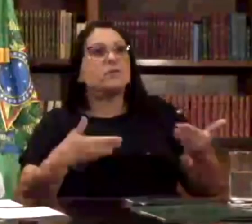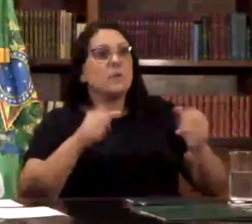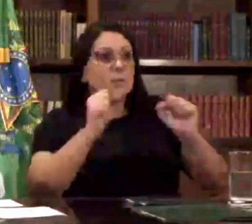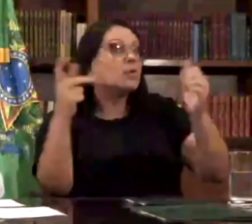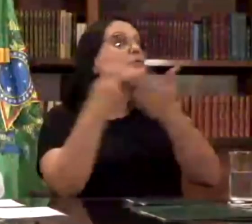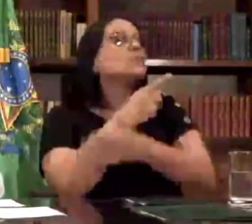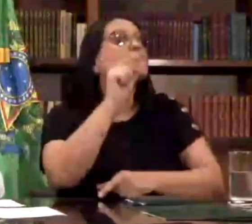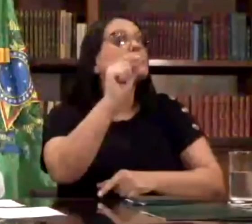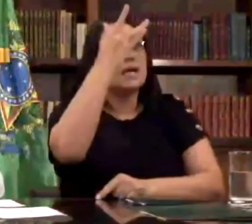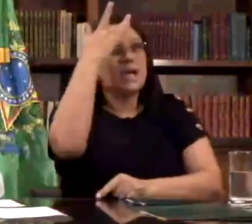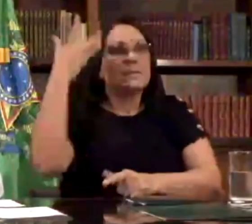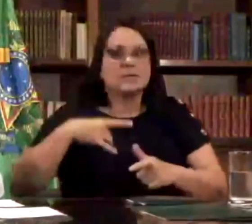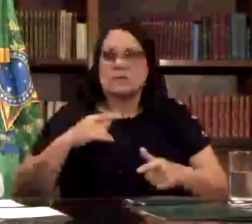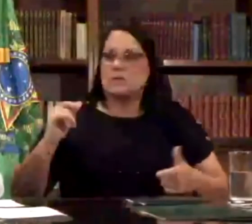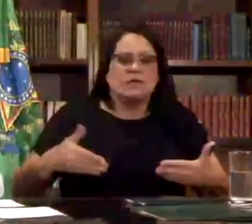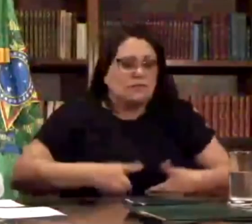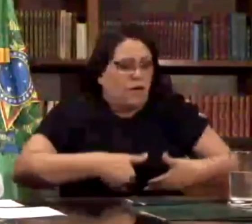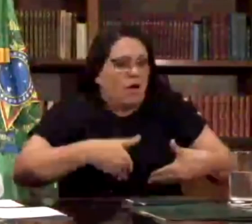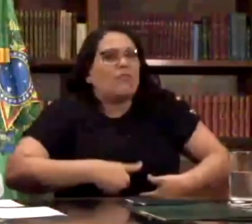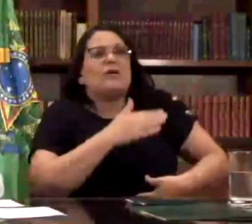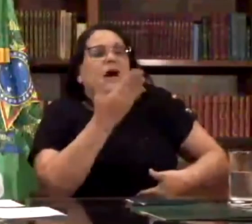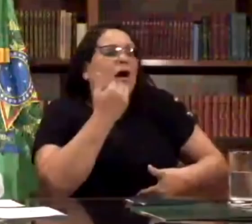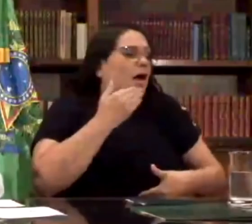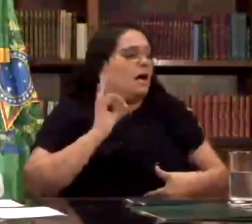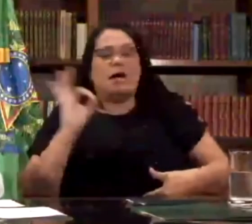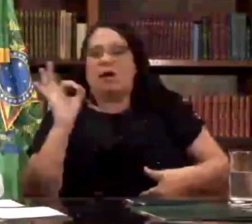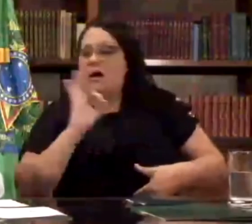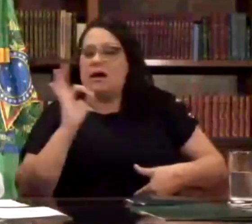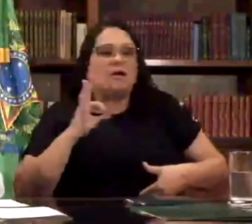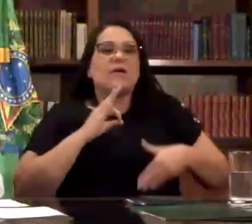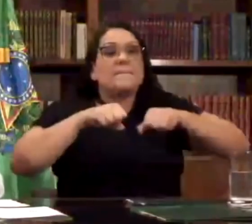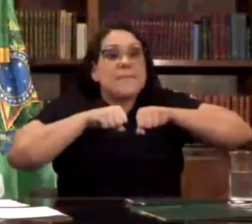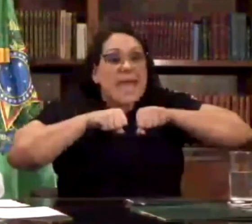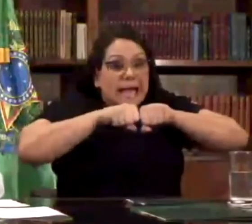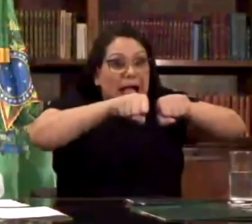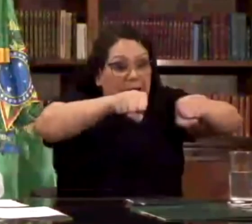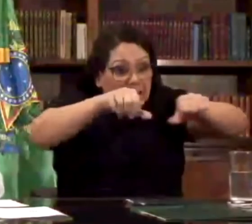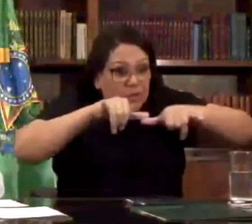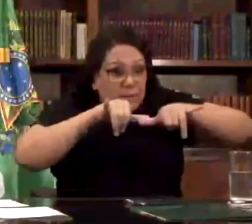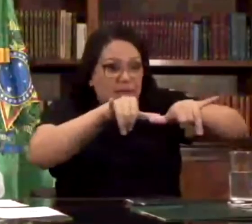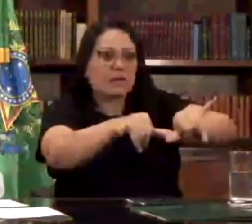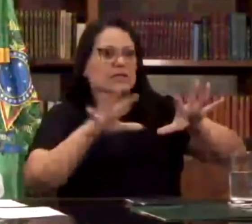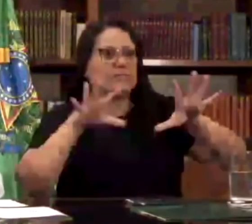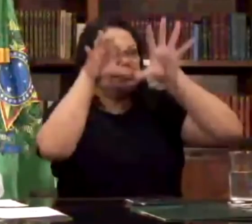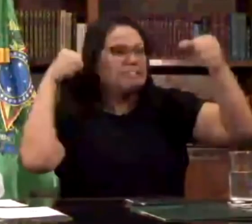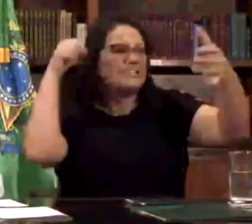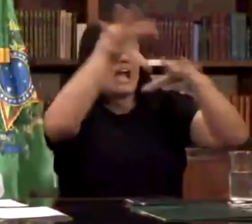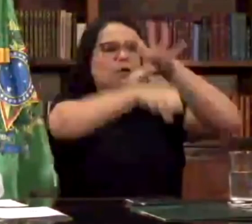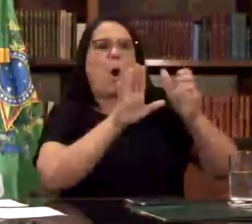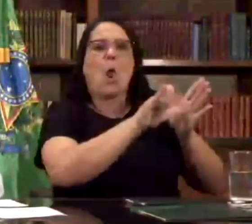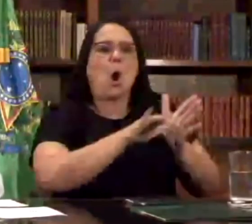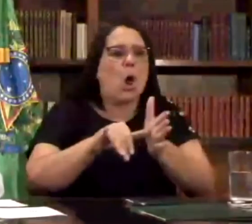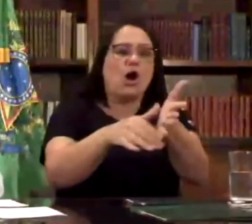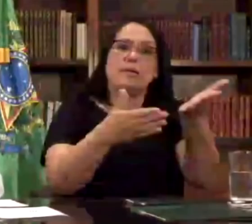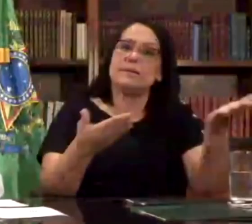saque em supermercados. Daí vão pedir, desses mesmos governadores que ficam aí fazendo a sua política não muito responsável,